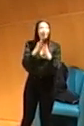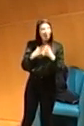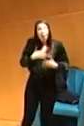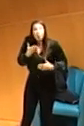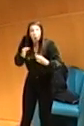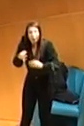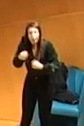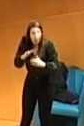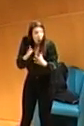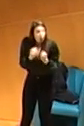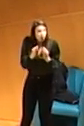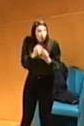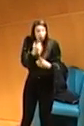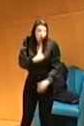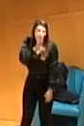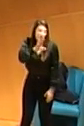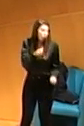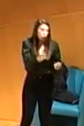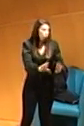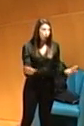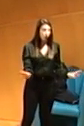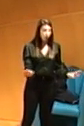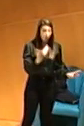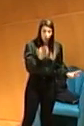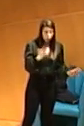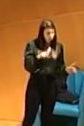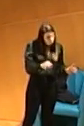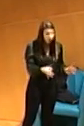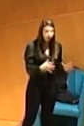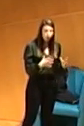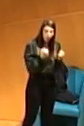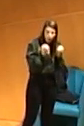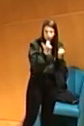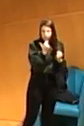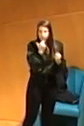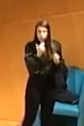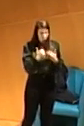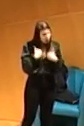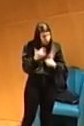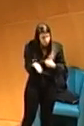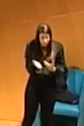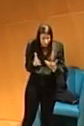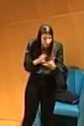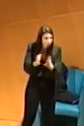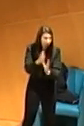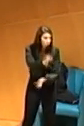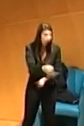on se casse la figure, tous. Il faut des compétences. Le handicap, c'est compliqué, il faut se former, il faut des